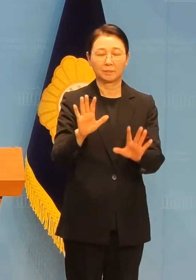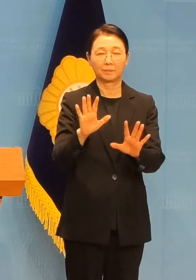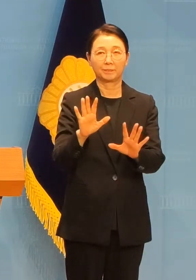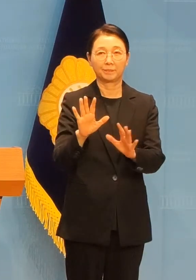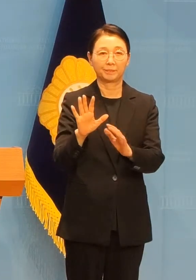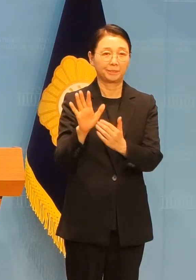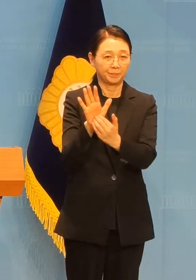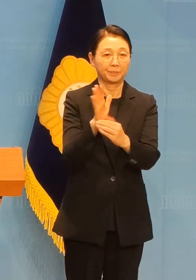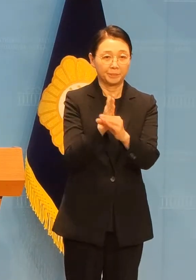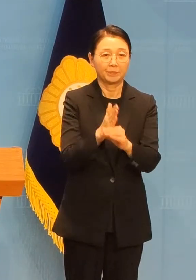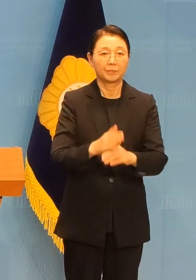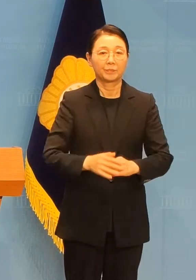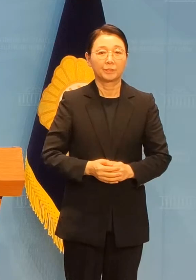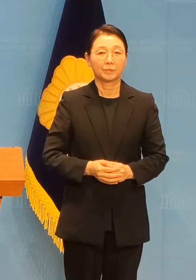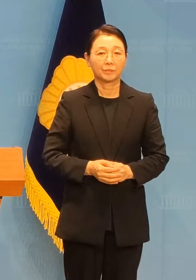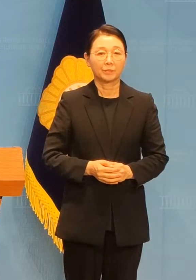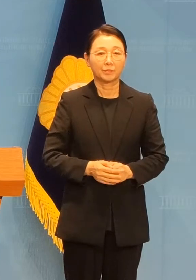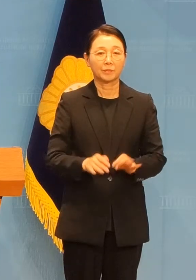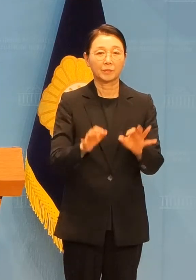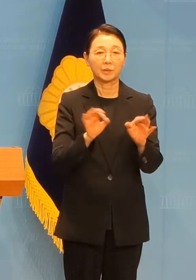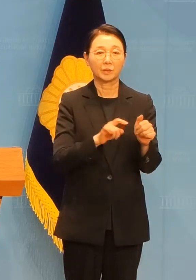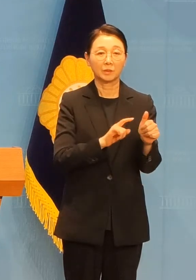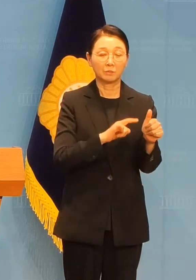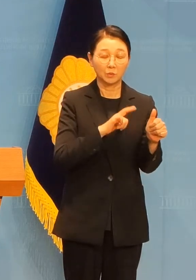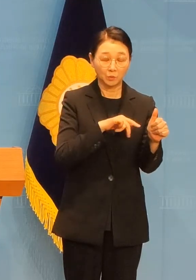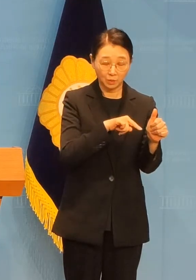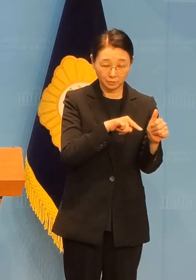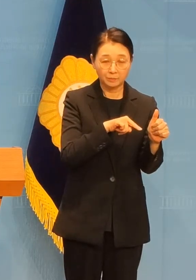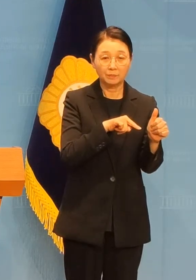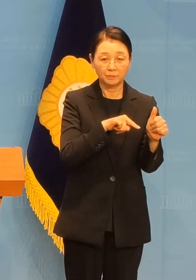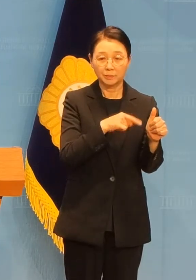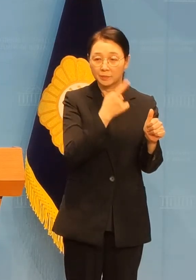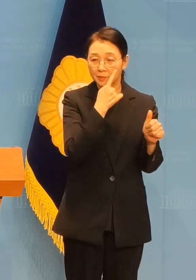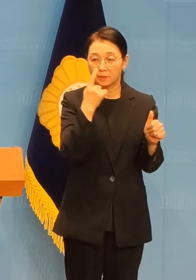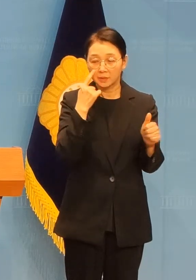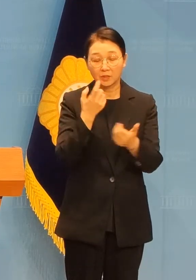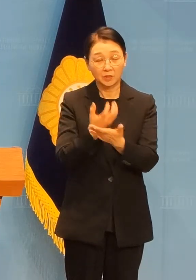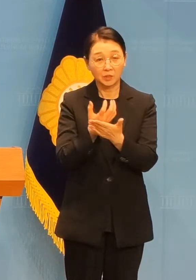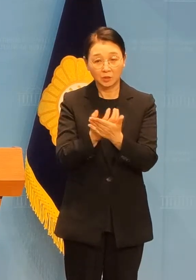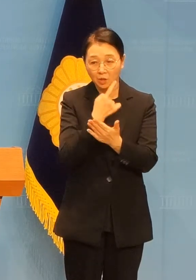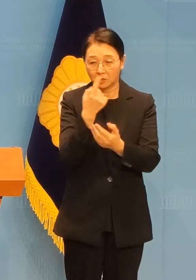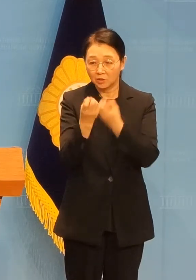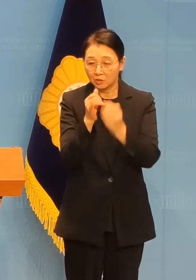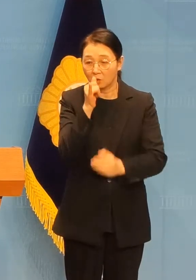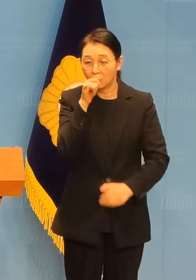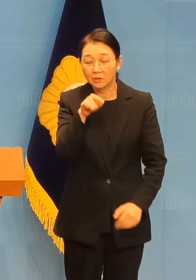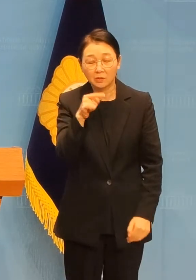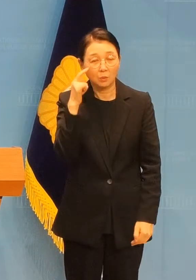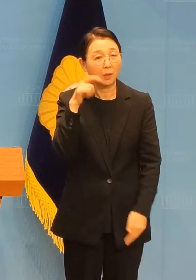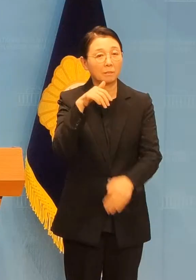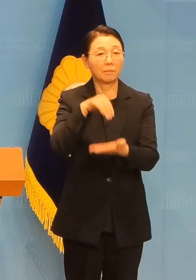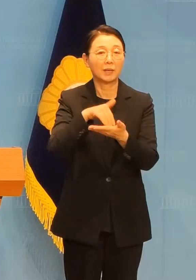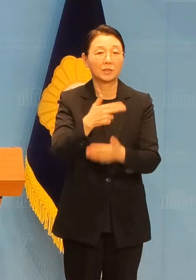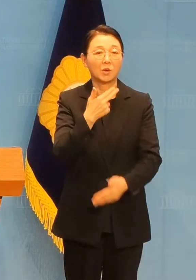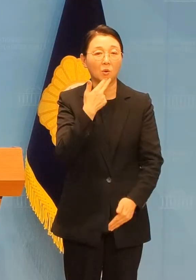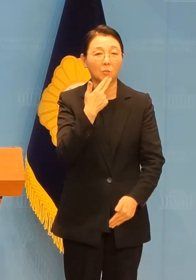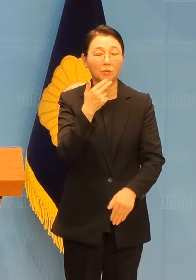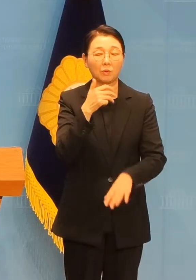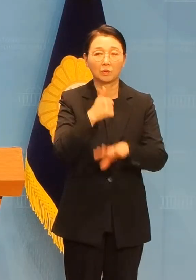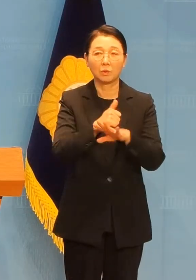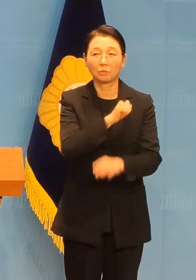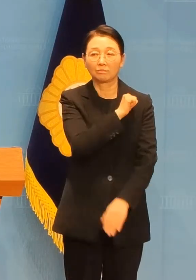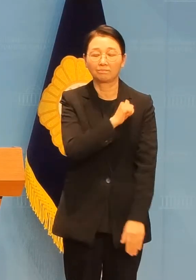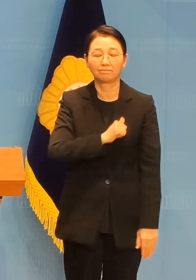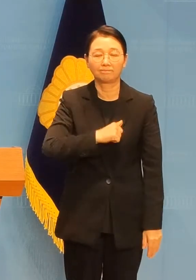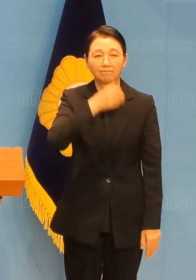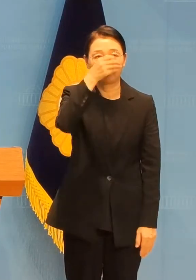있습니다. 김 의원은 자신에게 쏠린 구체적인 증거와 증언 앞에서도 반성은커녕 버티기로 일관하고